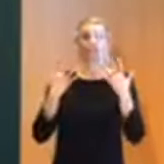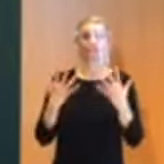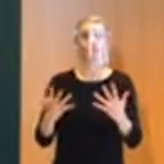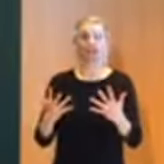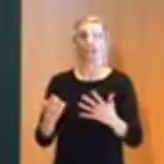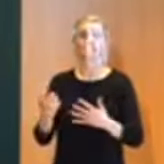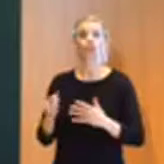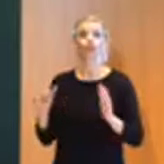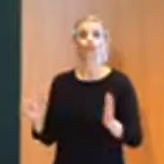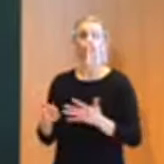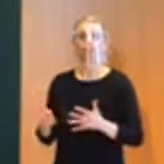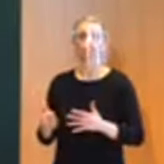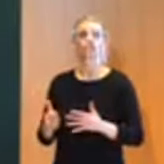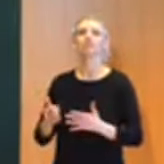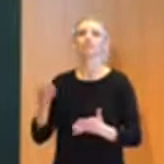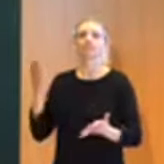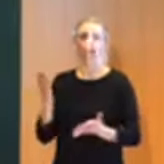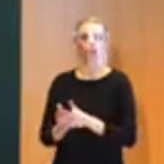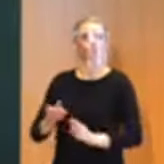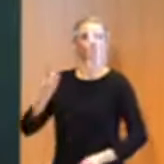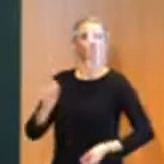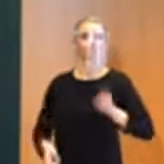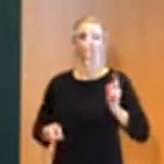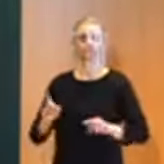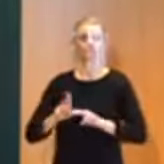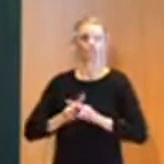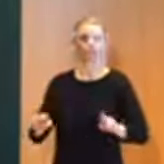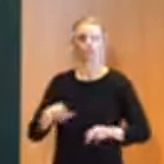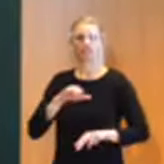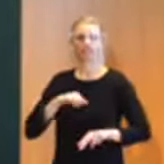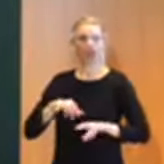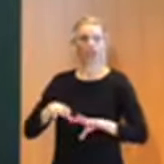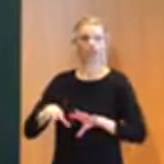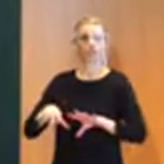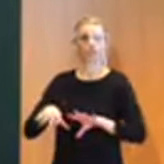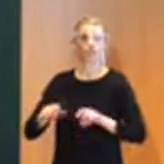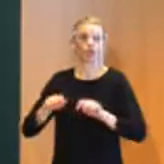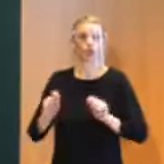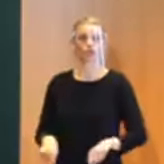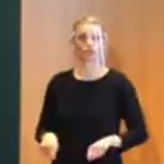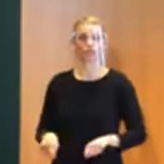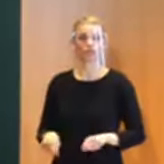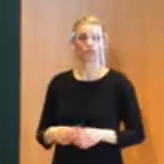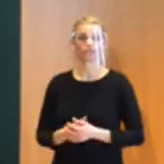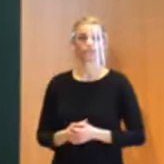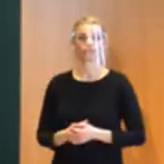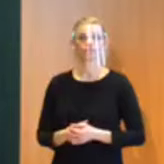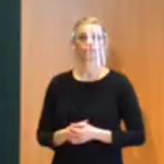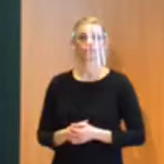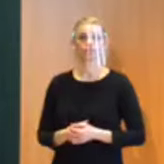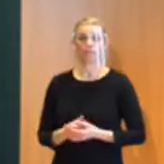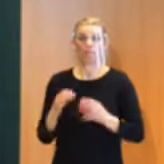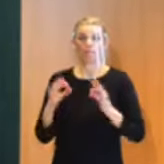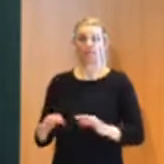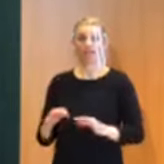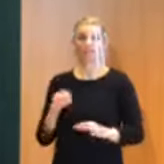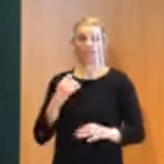potrebujete 9 hlasov. Po novom by stačilo 9 a boli by 9.